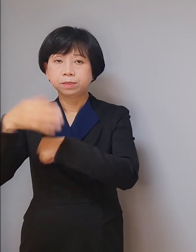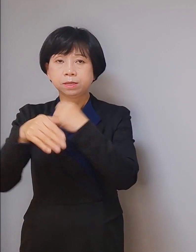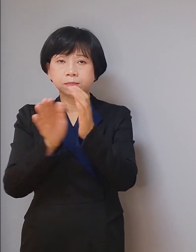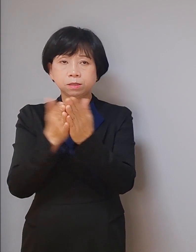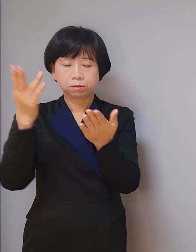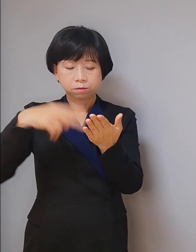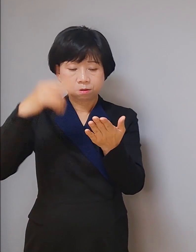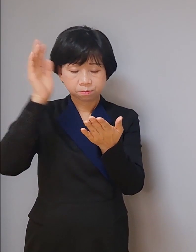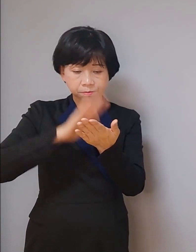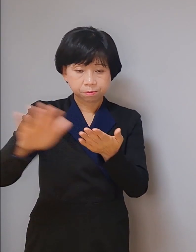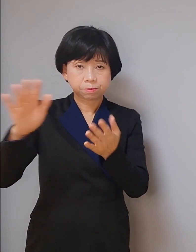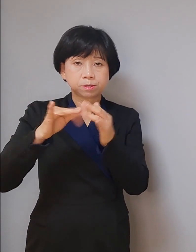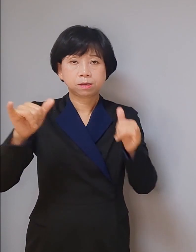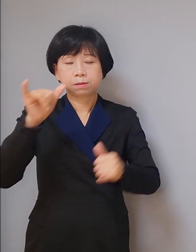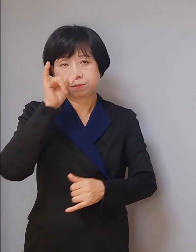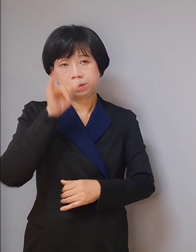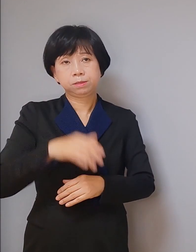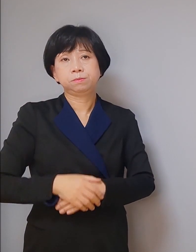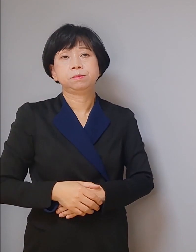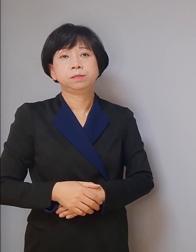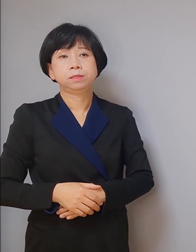계십니다.